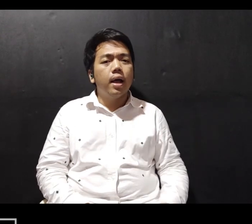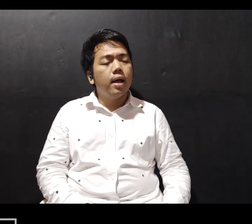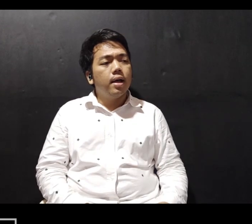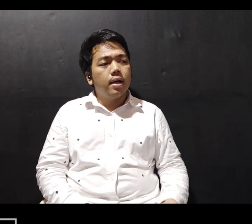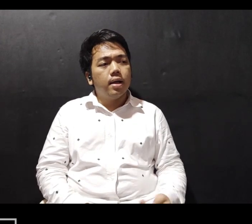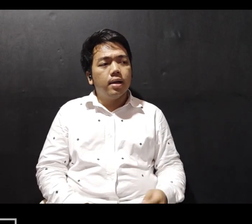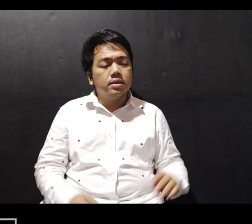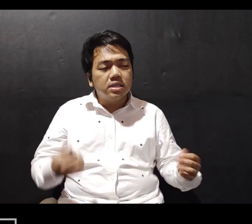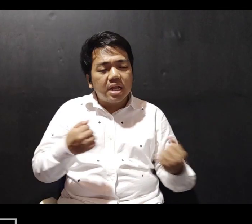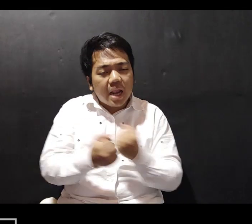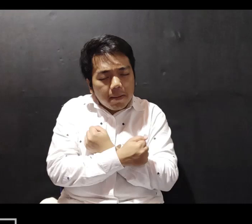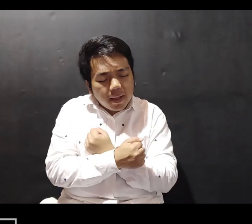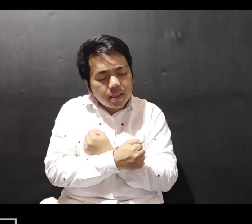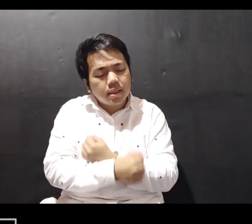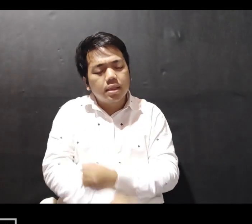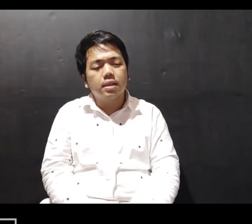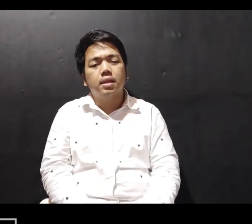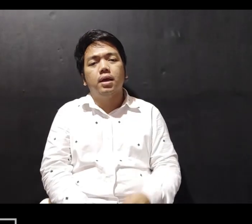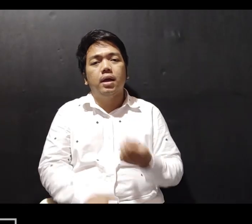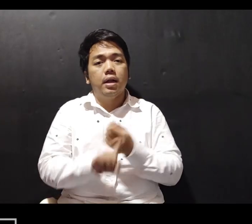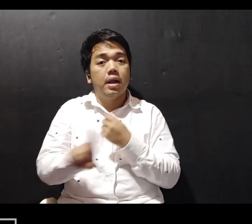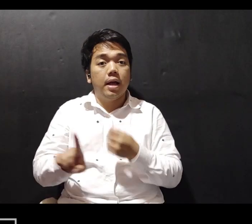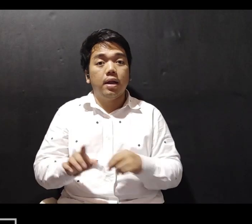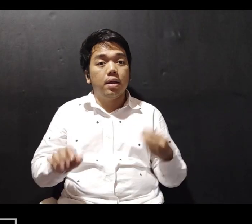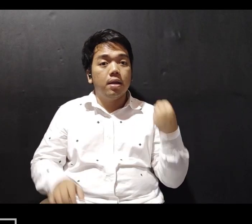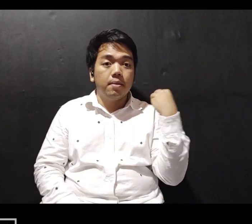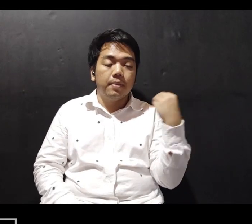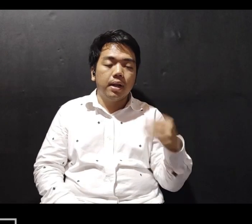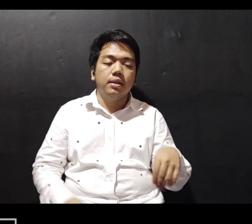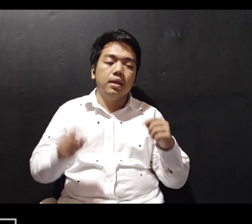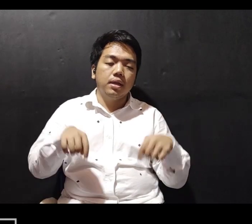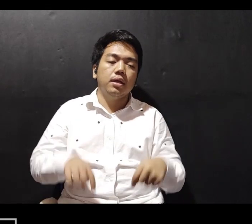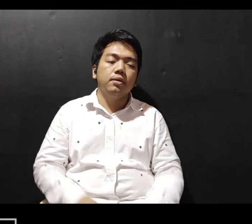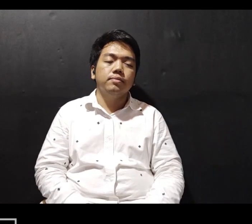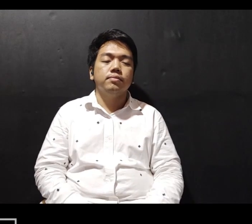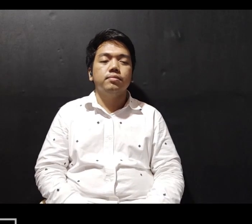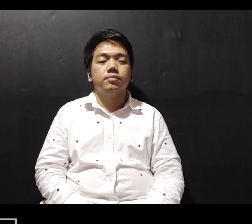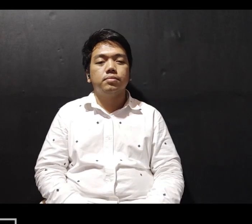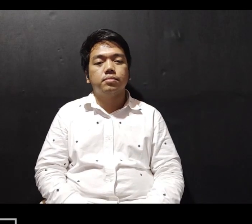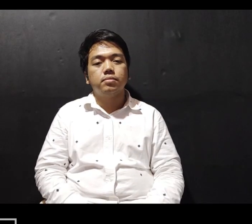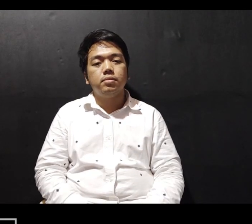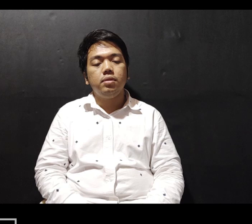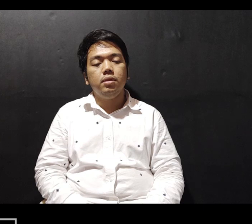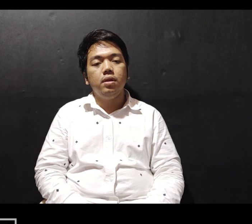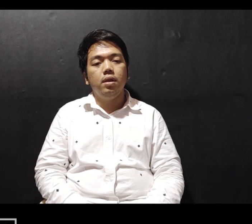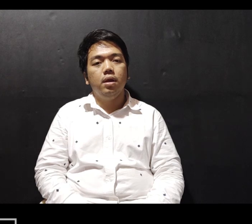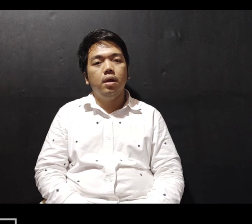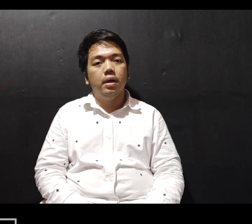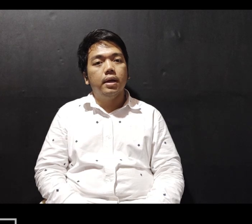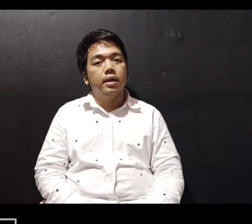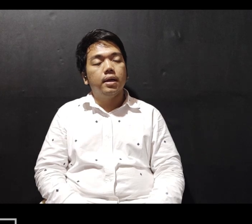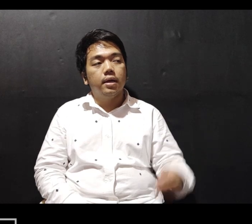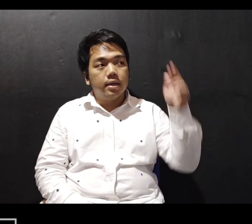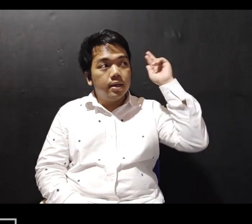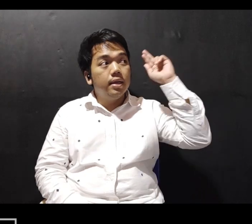mementingkan keadaan diri kita pada saat akhir daripada penantian ini. Mengapa dia lebih